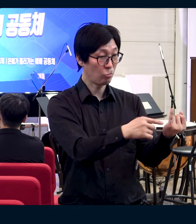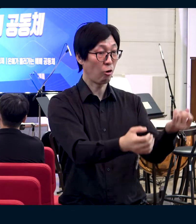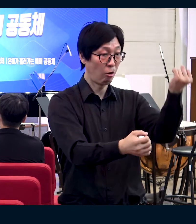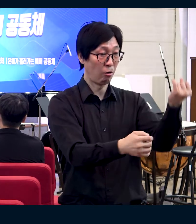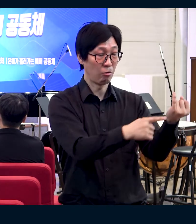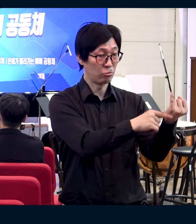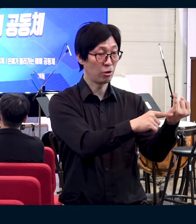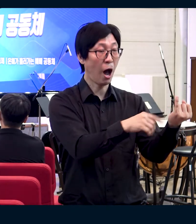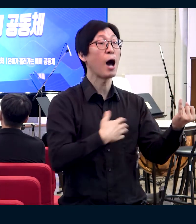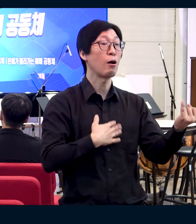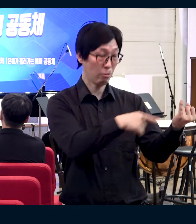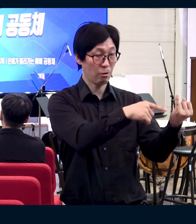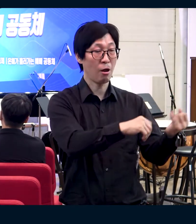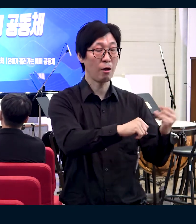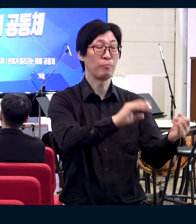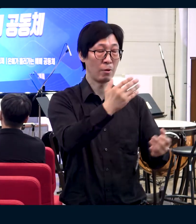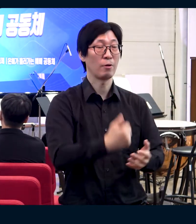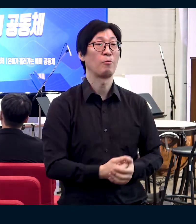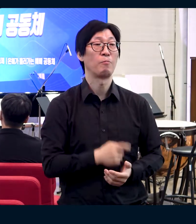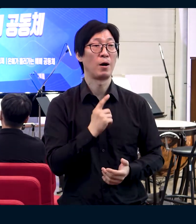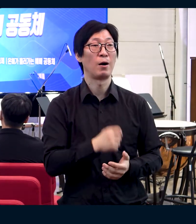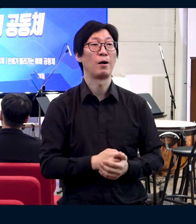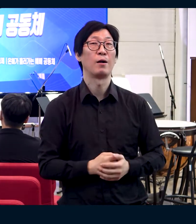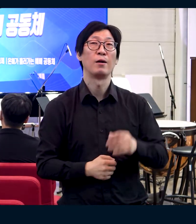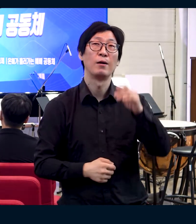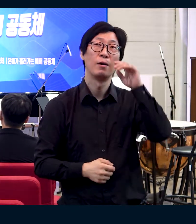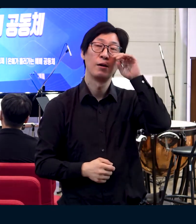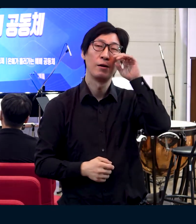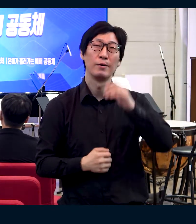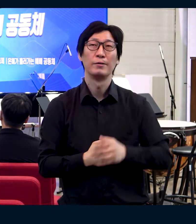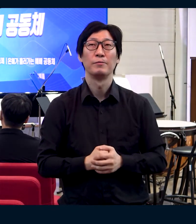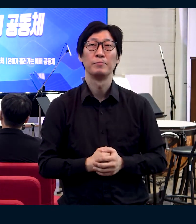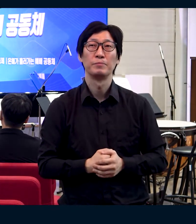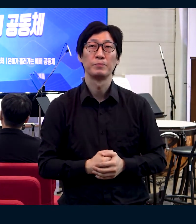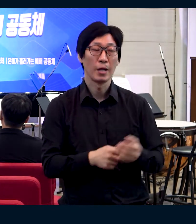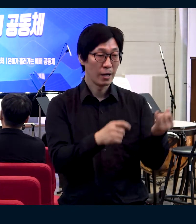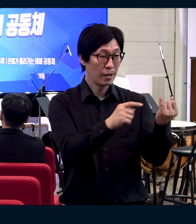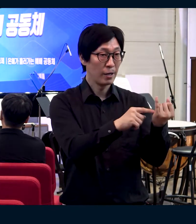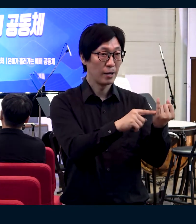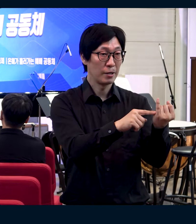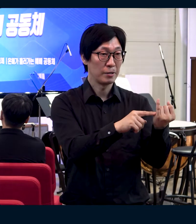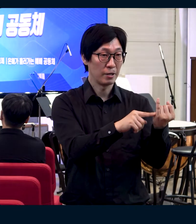사라가 아브라함보다 훨씬 일찍 죽었는데 그 이유는 속 썩어서 일찍 죽었다.